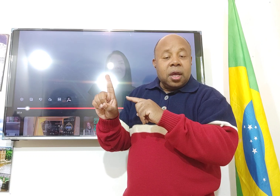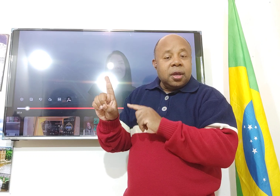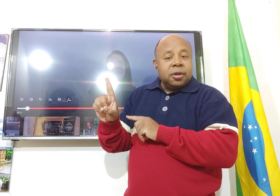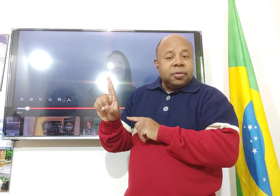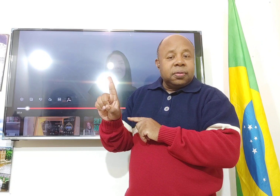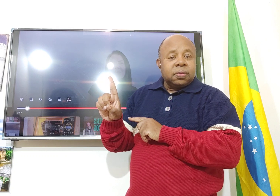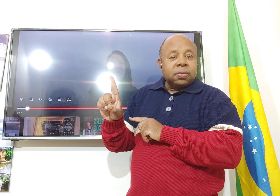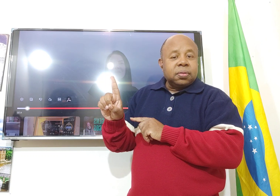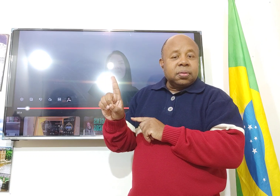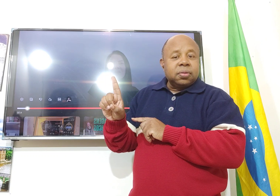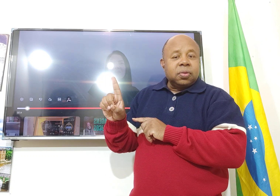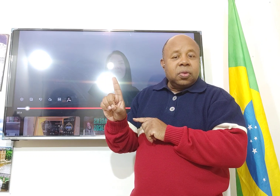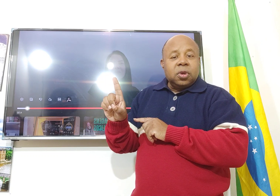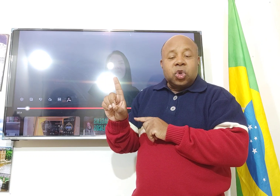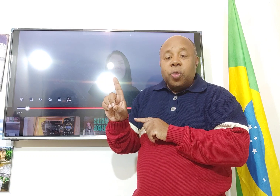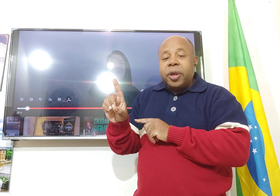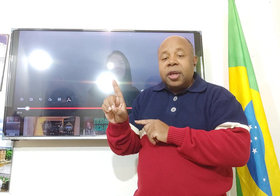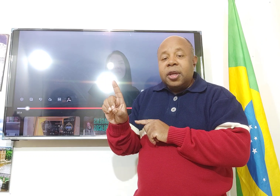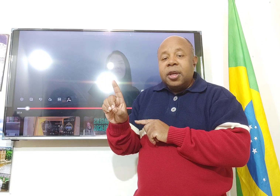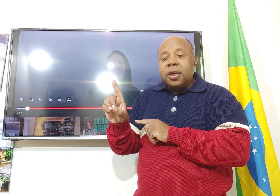Hã? Desculpe.